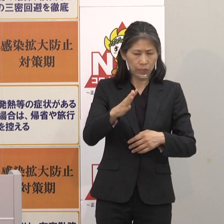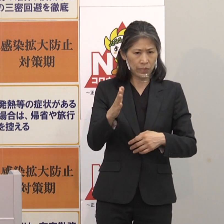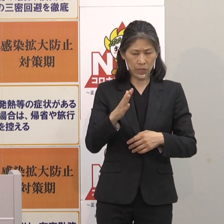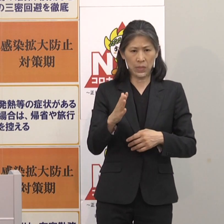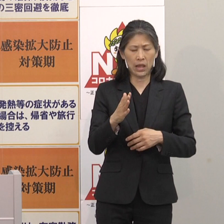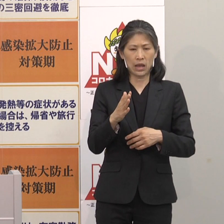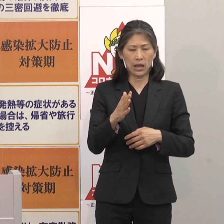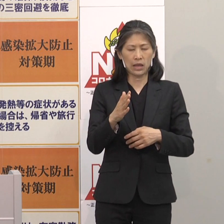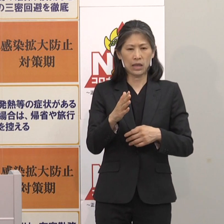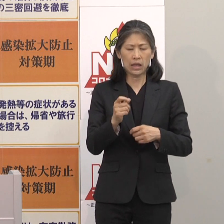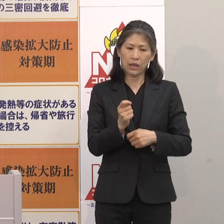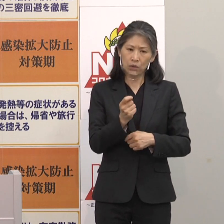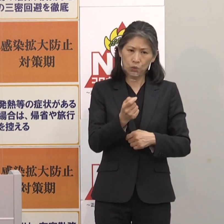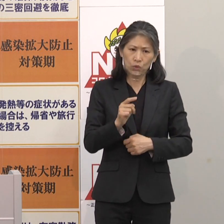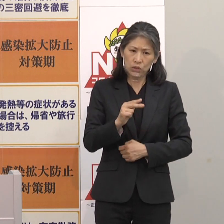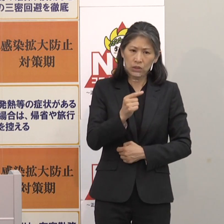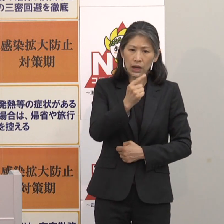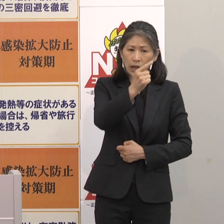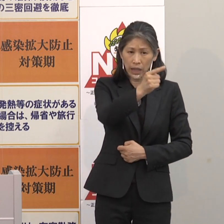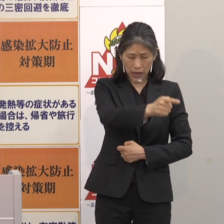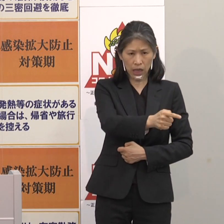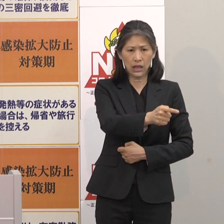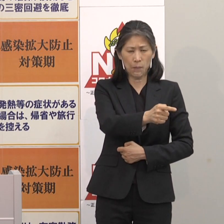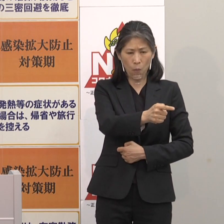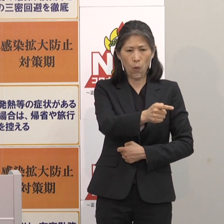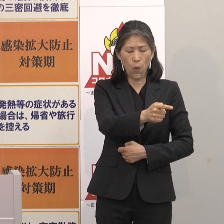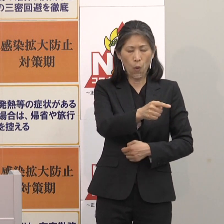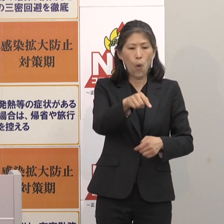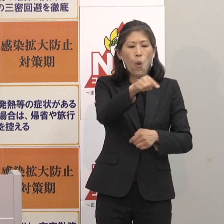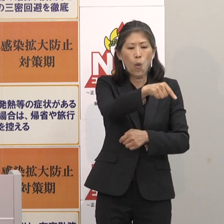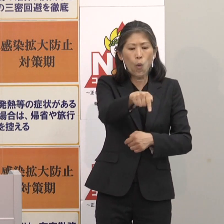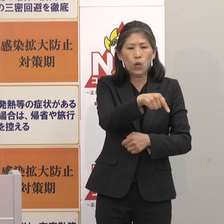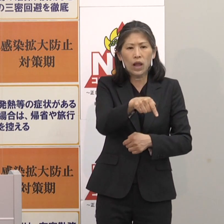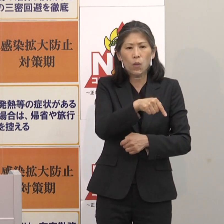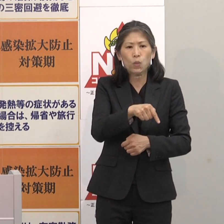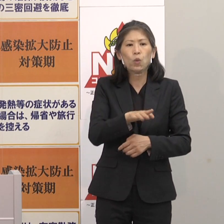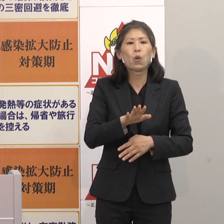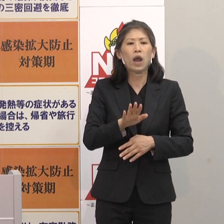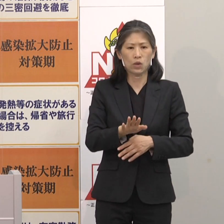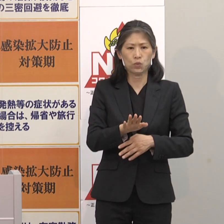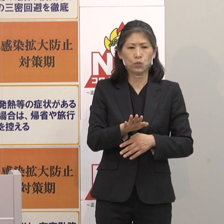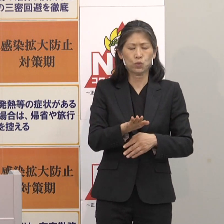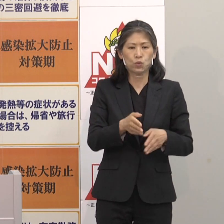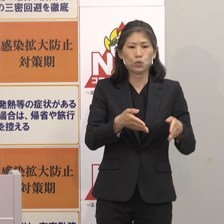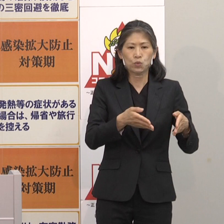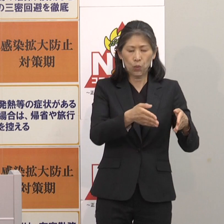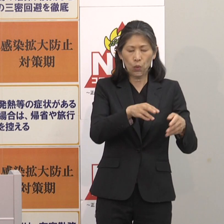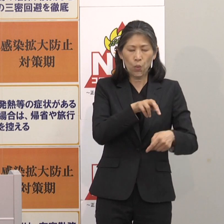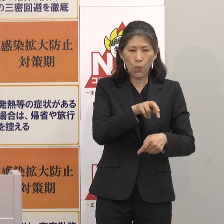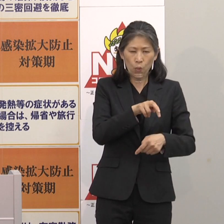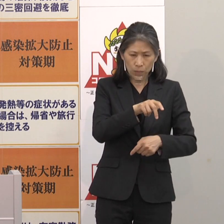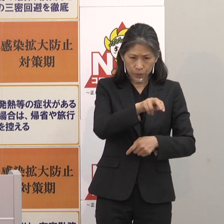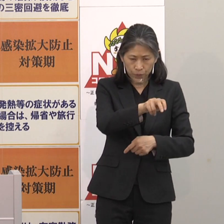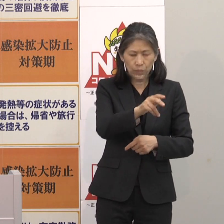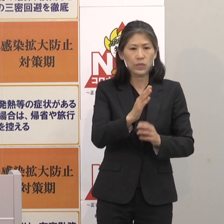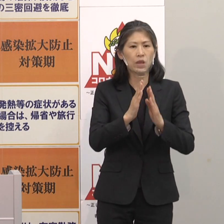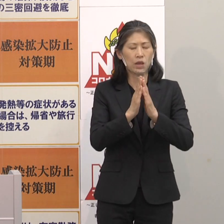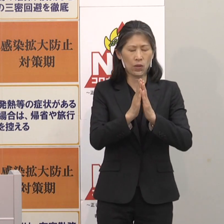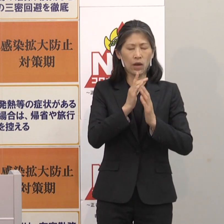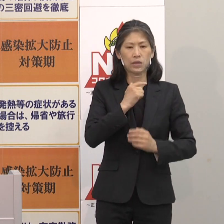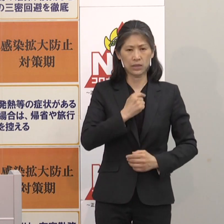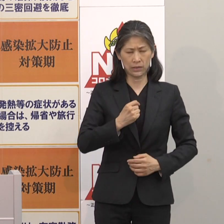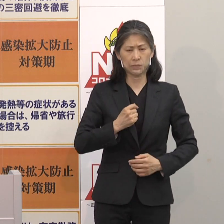避け、少し離れていても横断歩道がある場合は必ず横断歩道を利用するようお願いします。